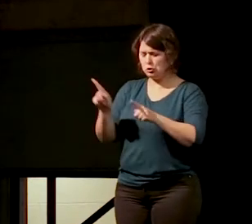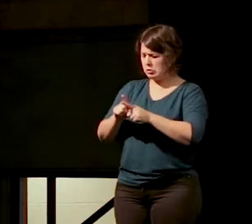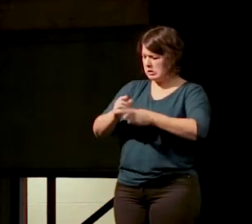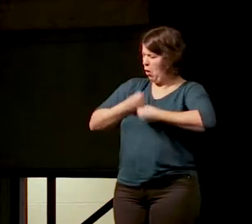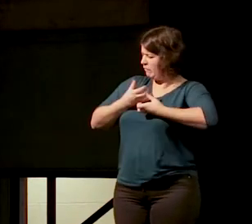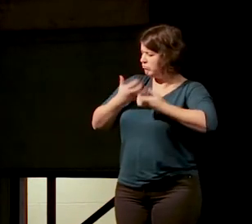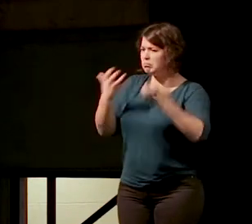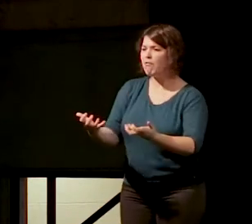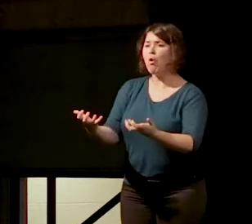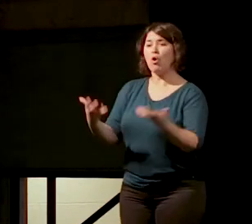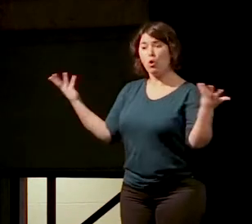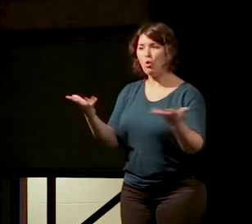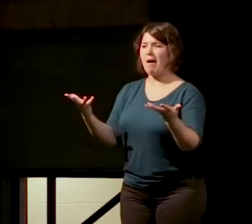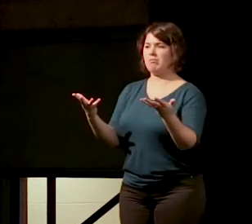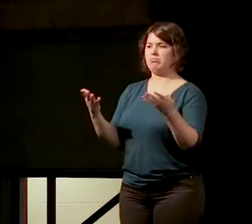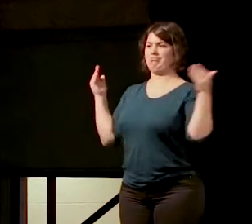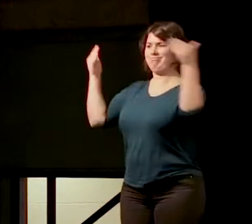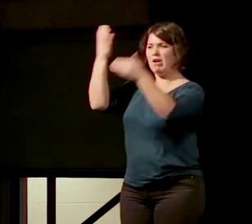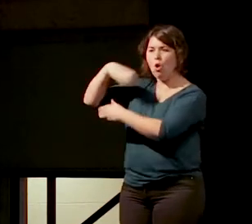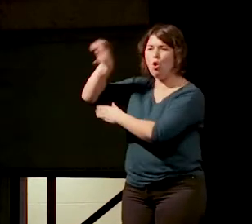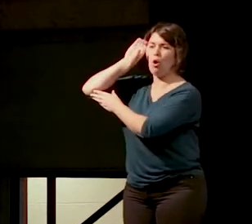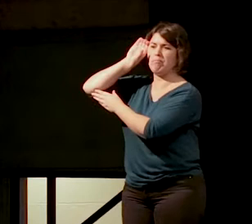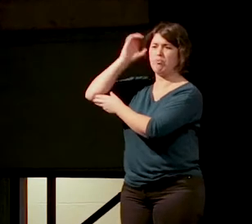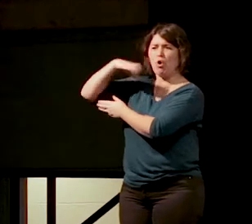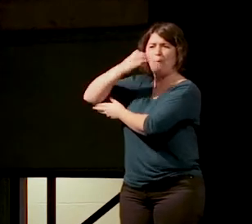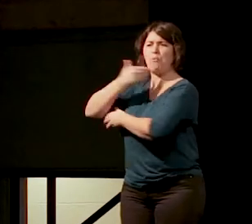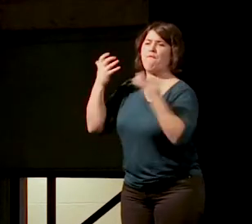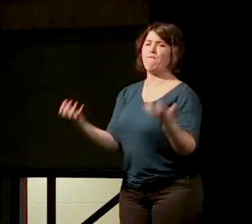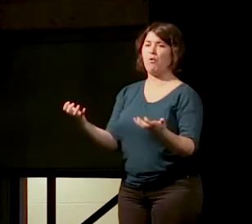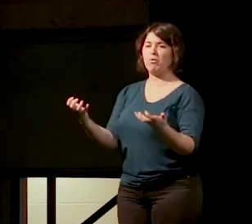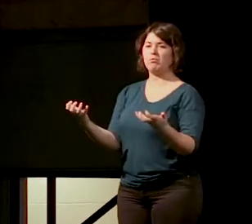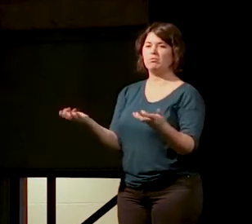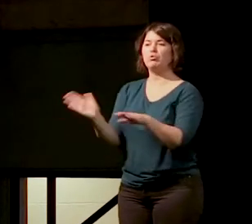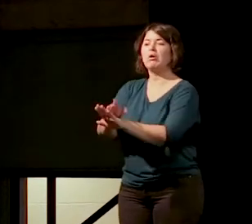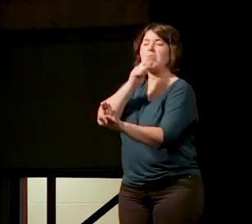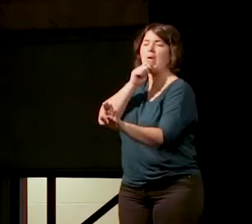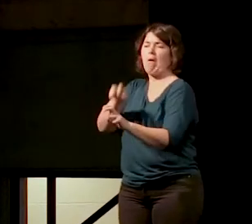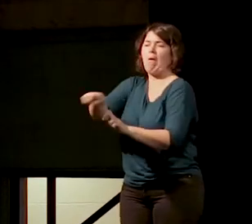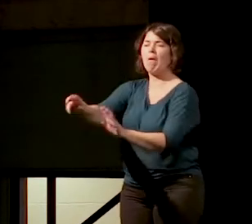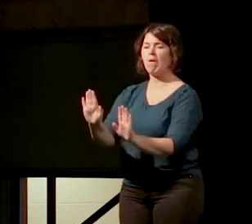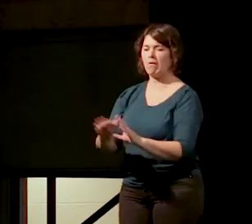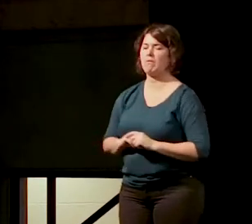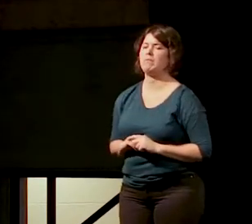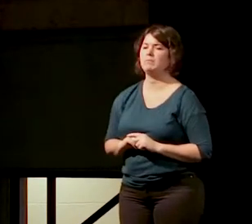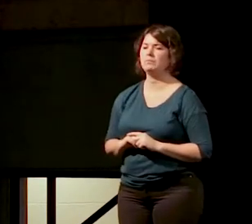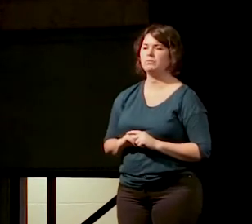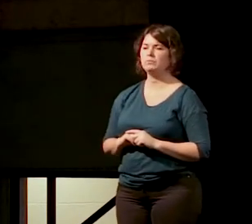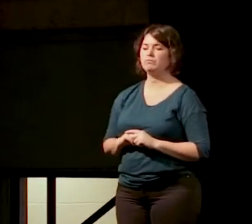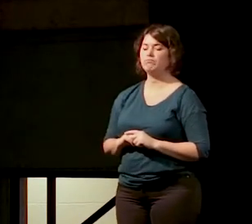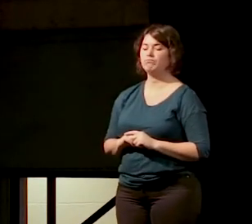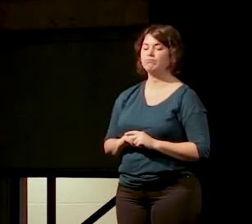ambition, ce serait celle de l'Europe, d'un mieux d'Europe. Mais nous n'en sommes pas tout à fait là encore.